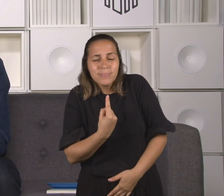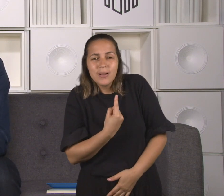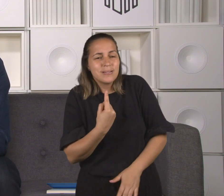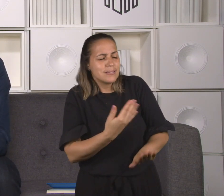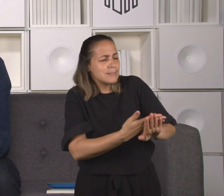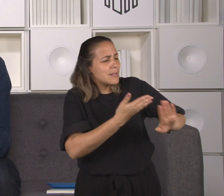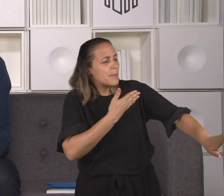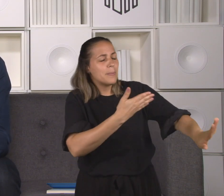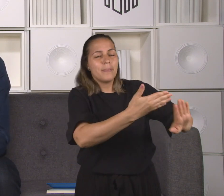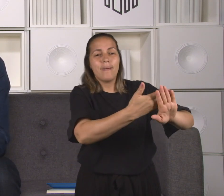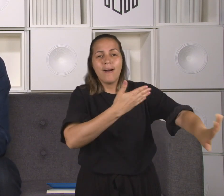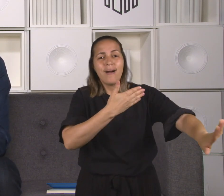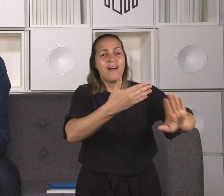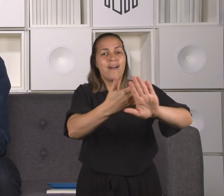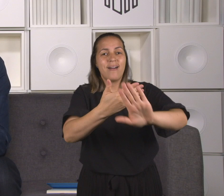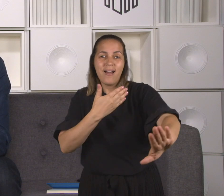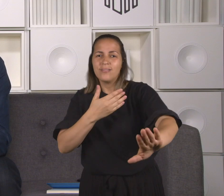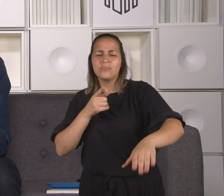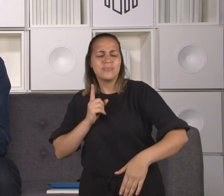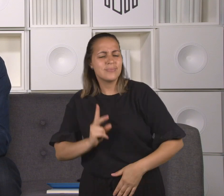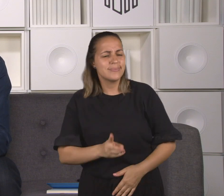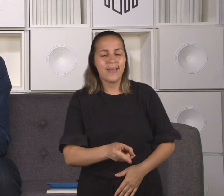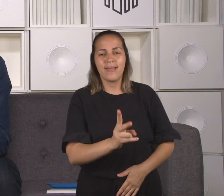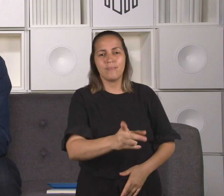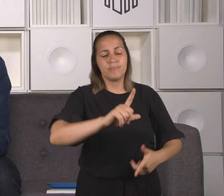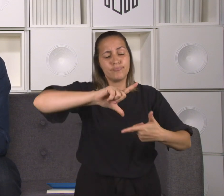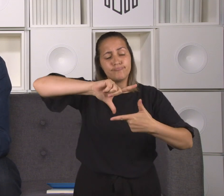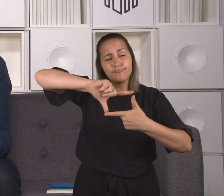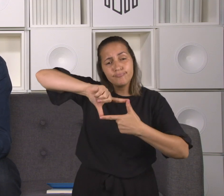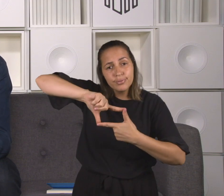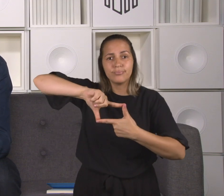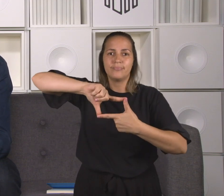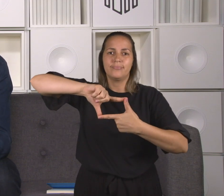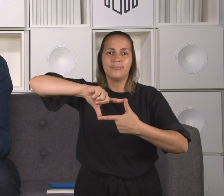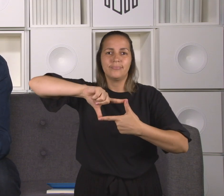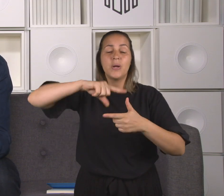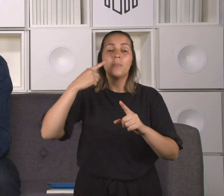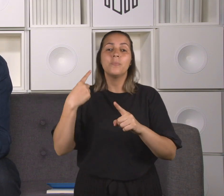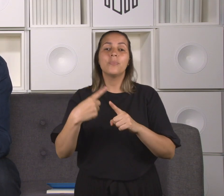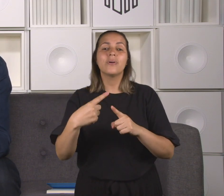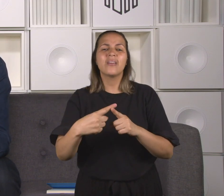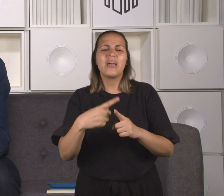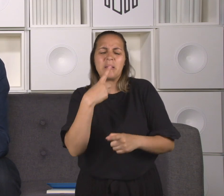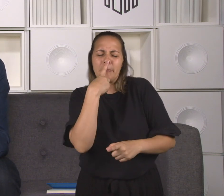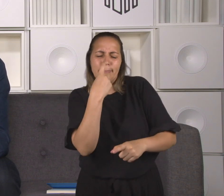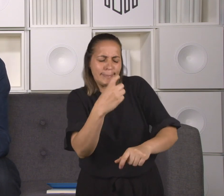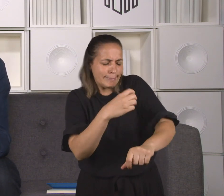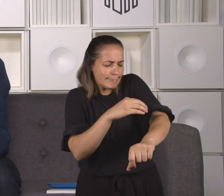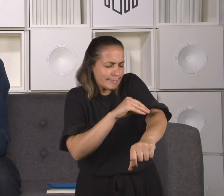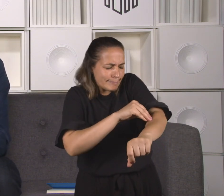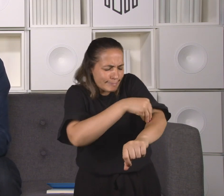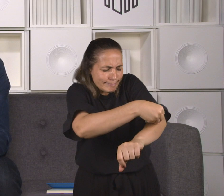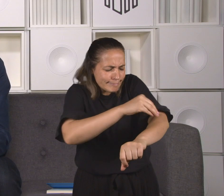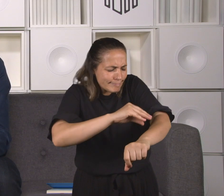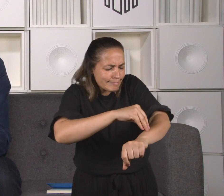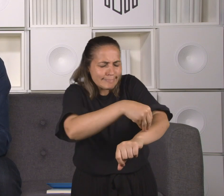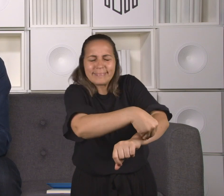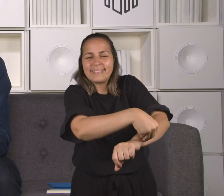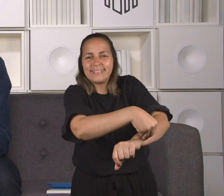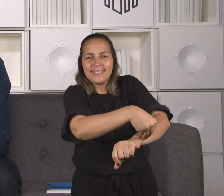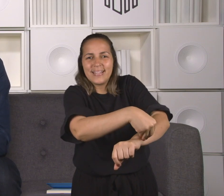não estavam incluídos na roda da celebração da fé.